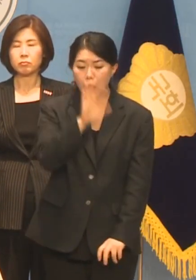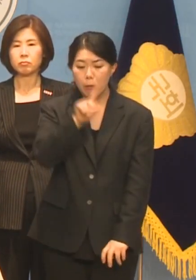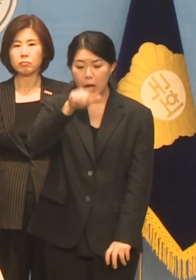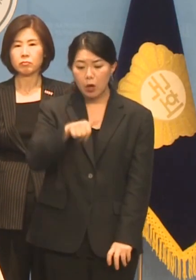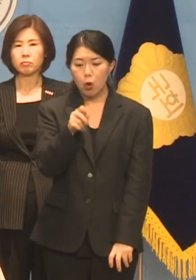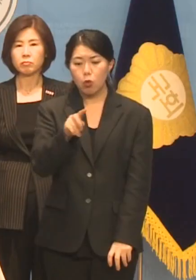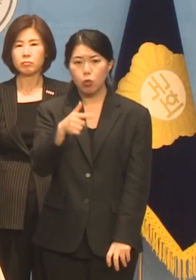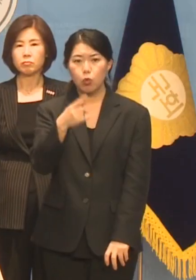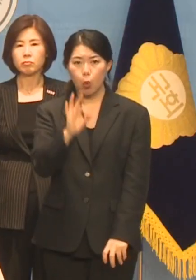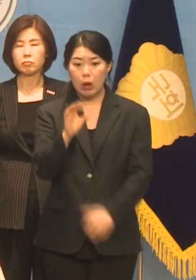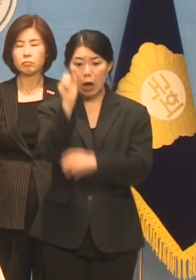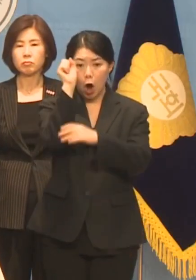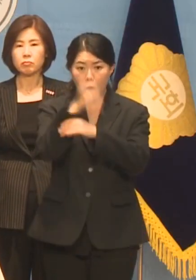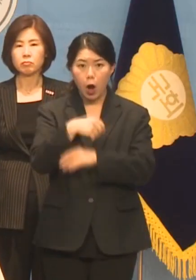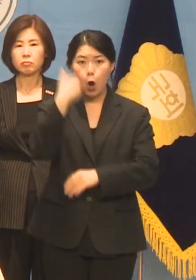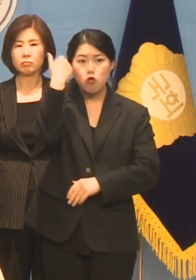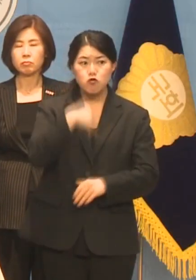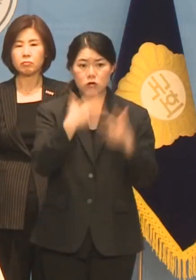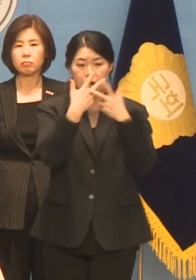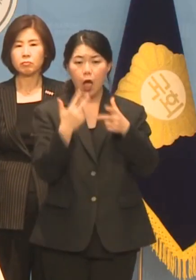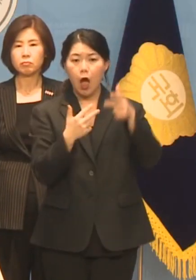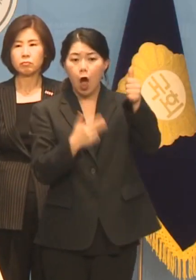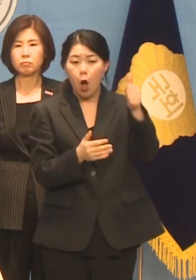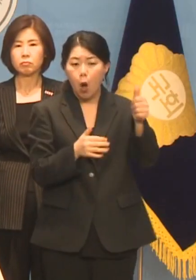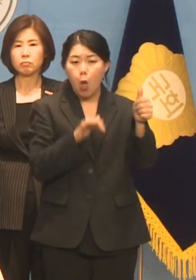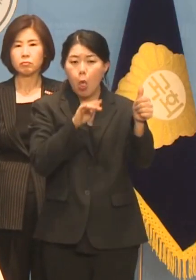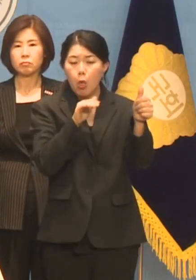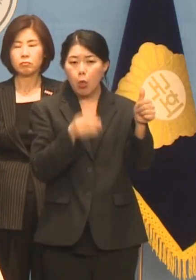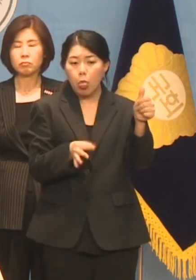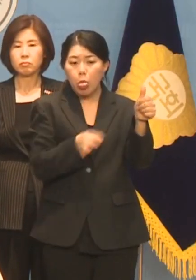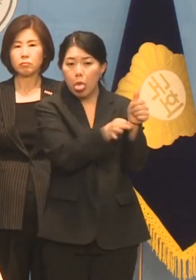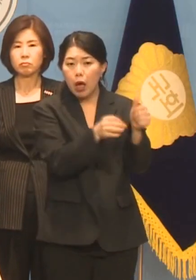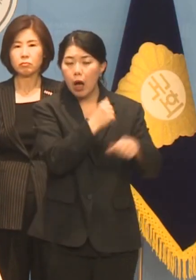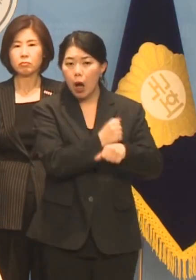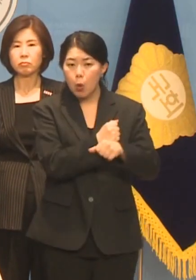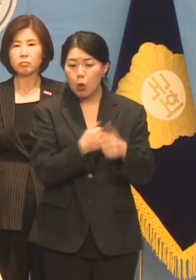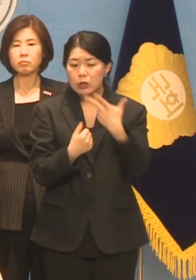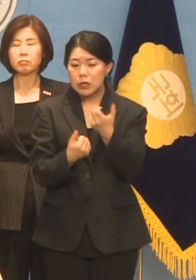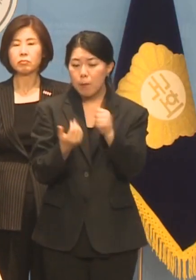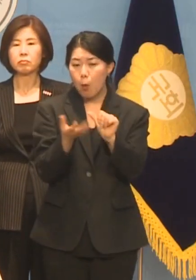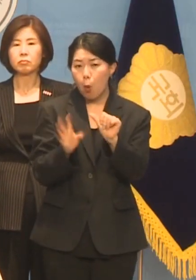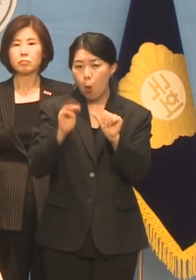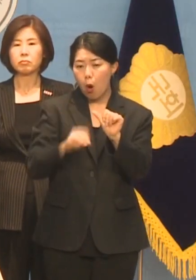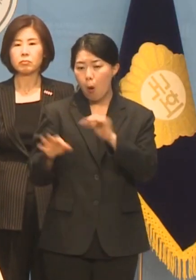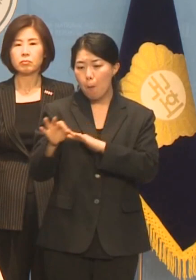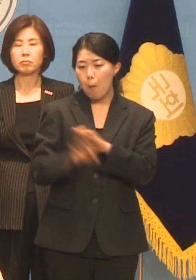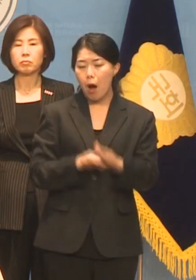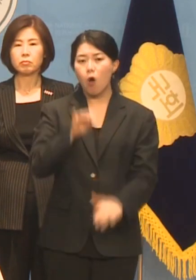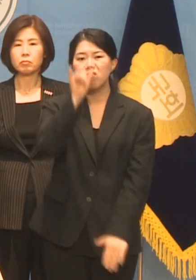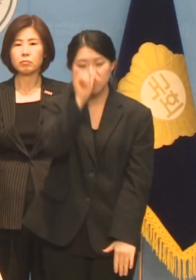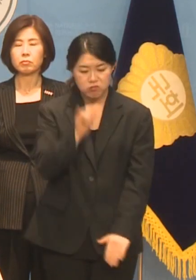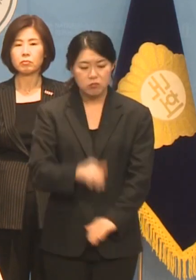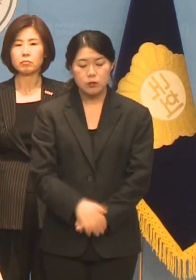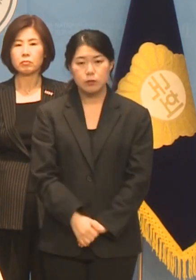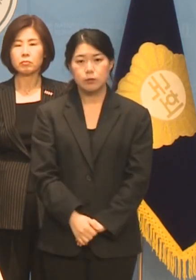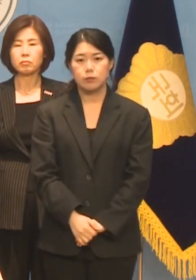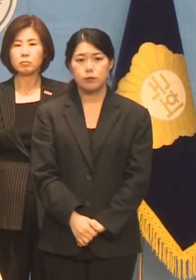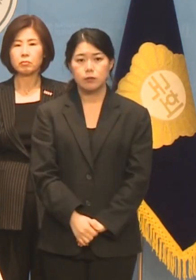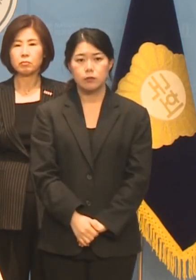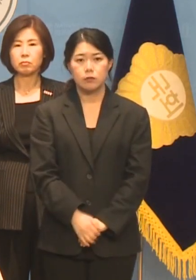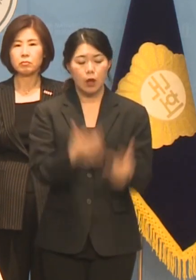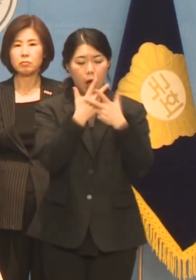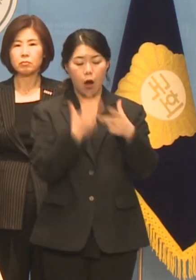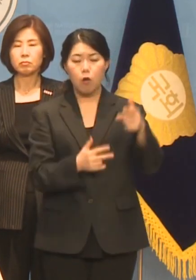백현동 인허가를 이재명에게 로비하고 75억 원을 챙긴 브로커도 있습니다.